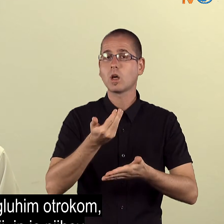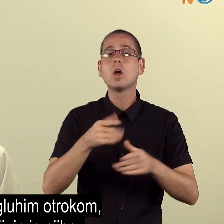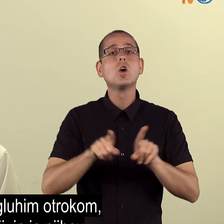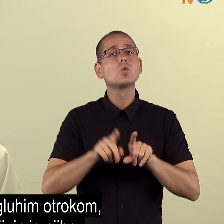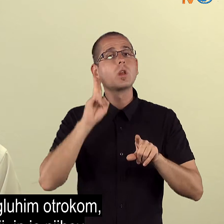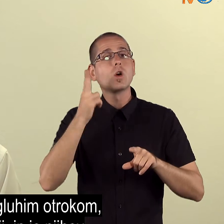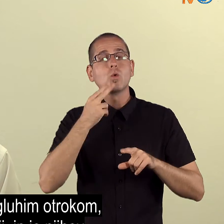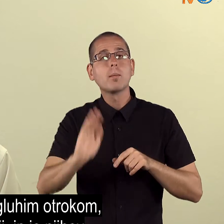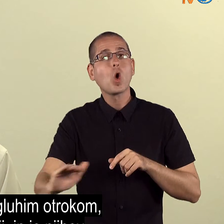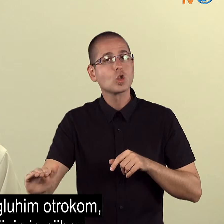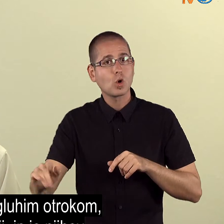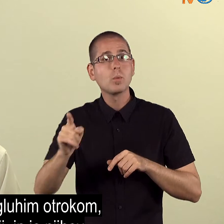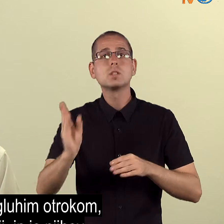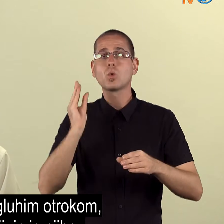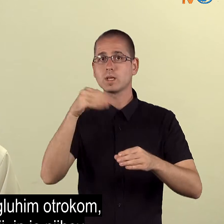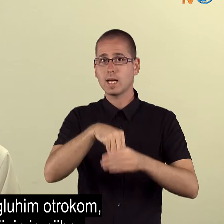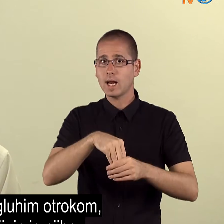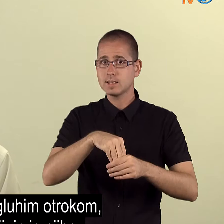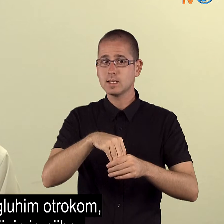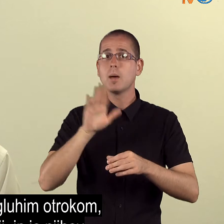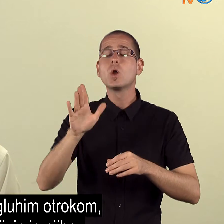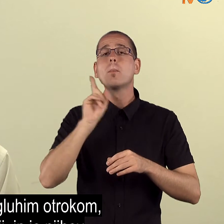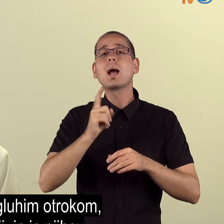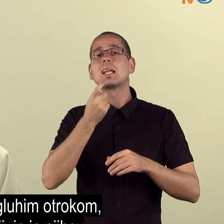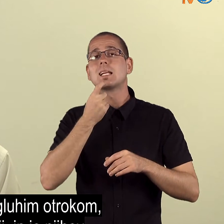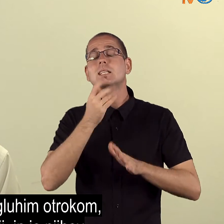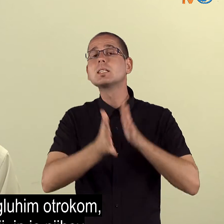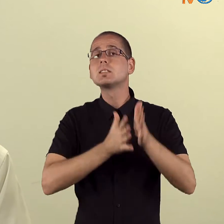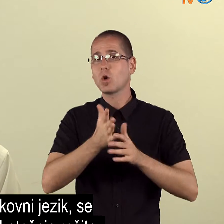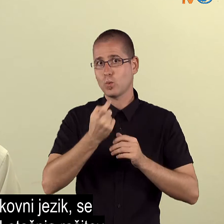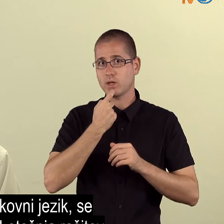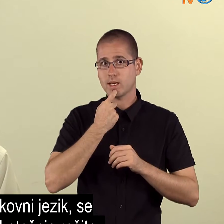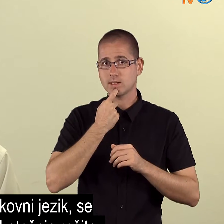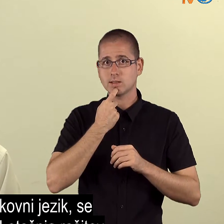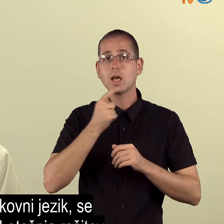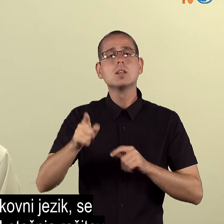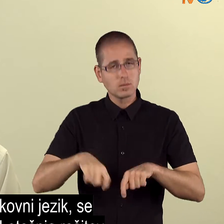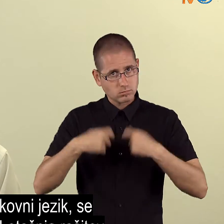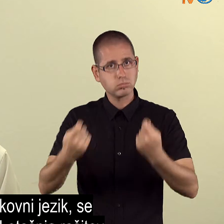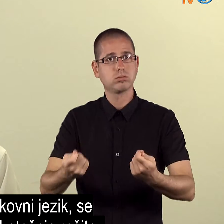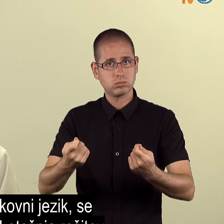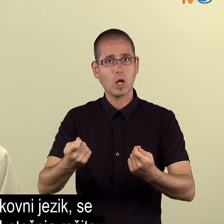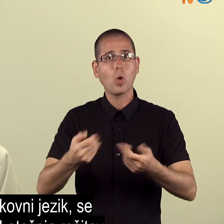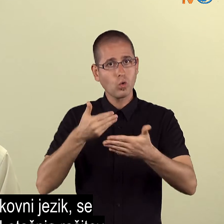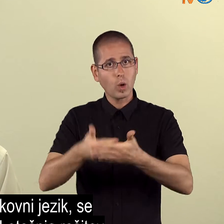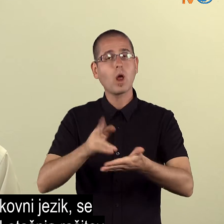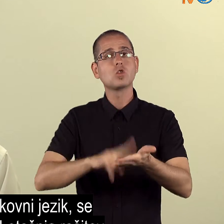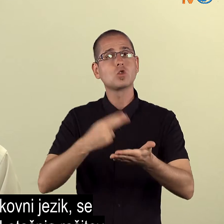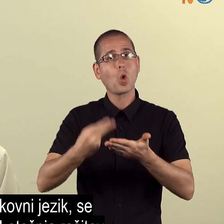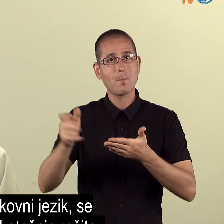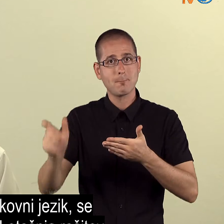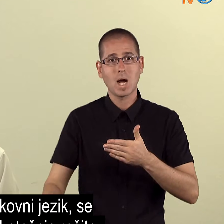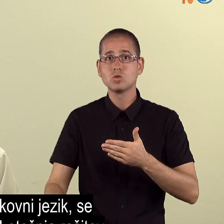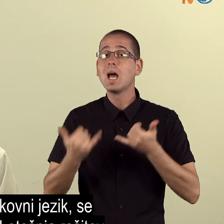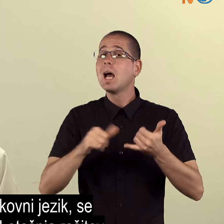novost, tudi gluhim otrokom, ki so v integraciji, pa je njihov materni jezik znakovni jezik, se zagotavlja tolmač in